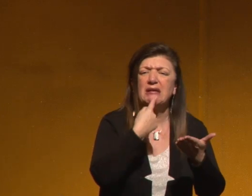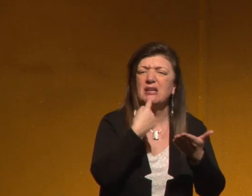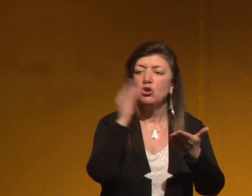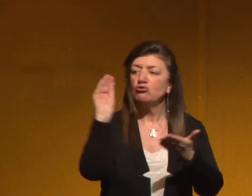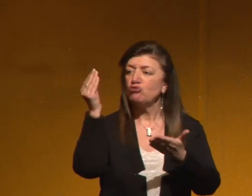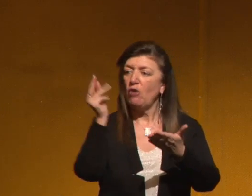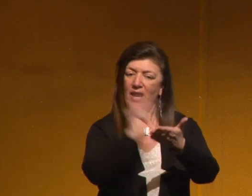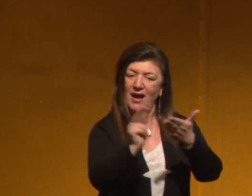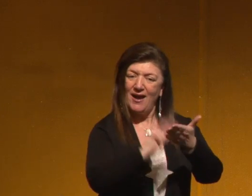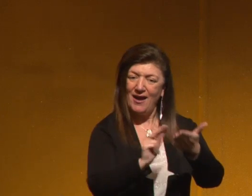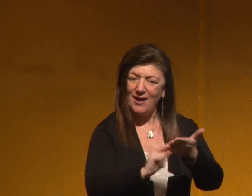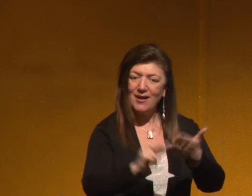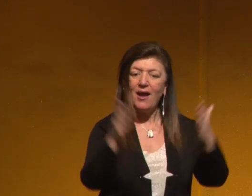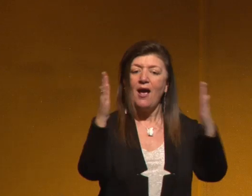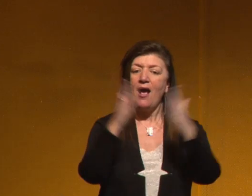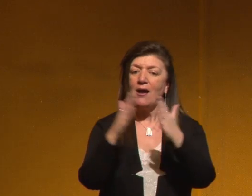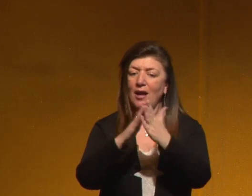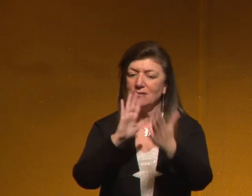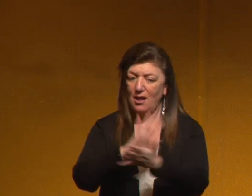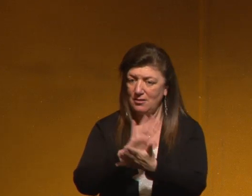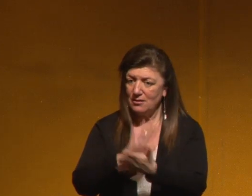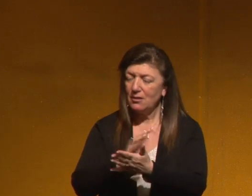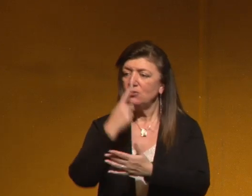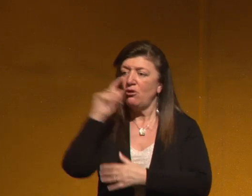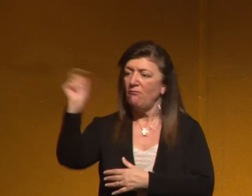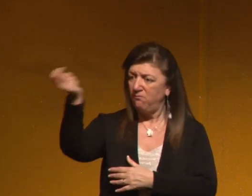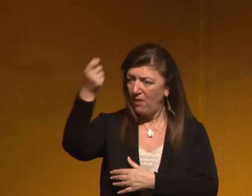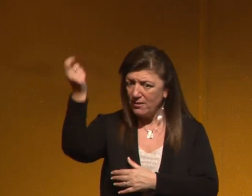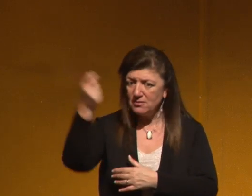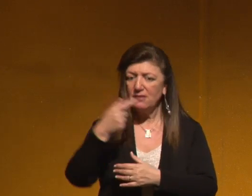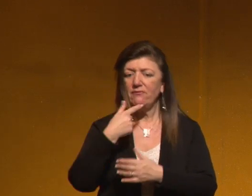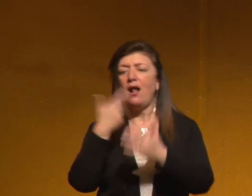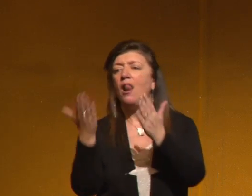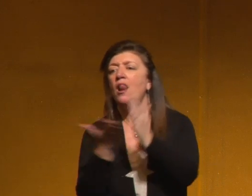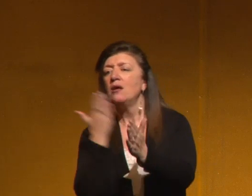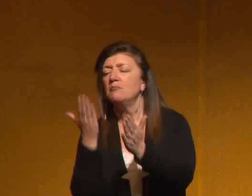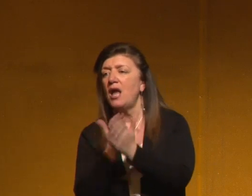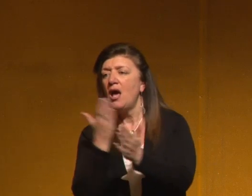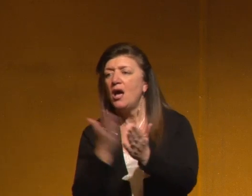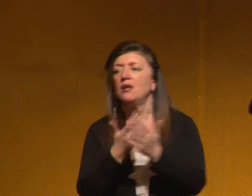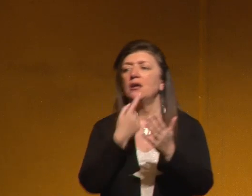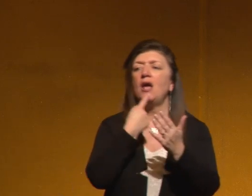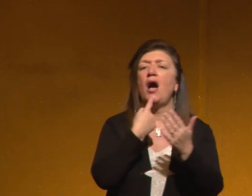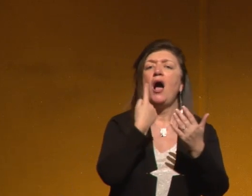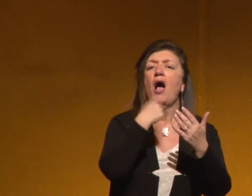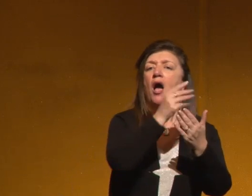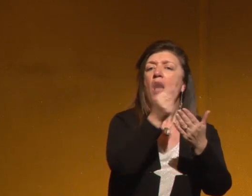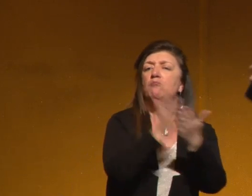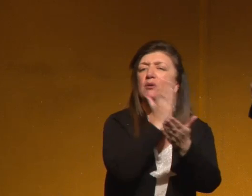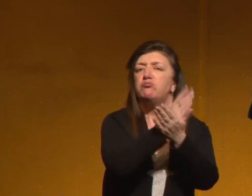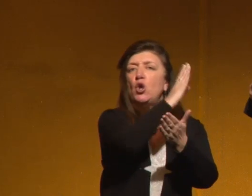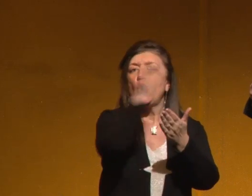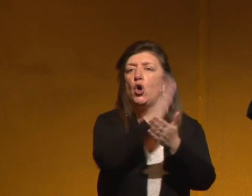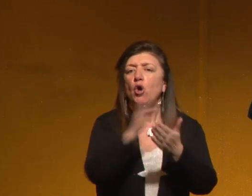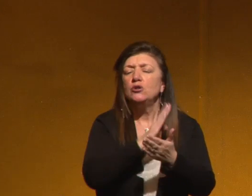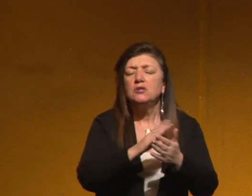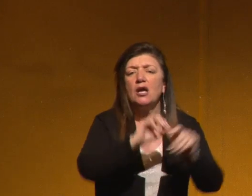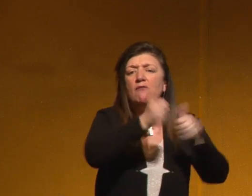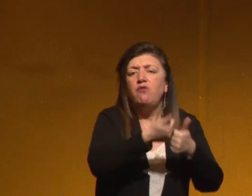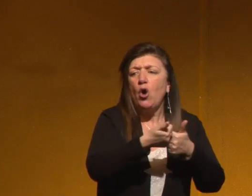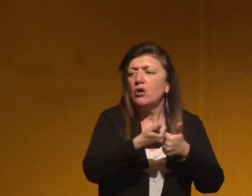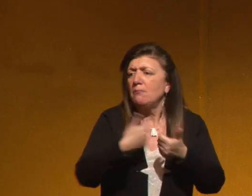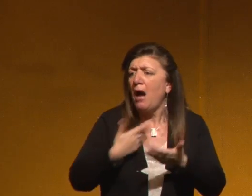la casa editrice il festival la libreria la biblioteca esattamente come aiutiamo tutte le categorie della filiera del cinema e dello